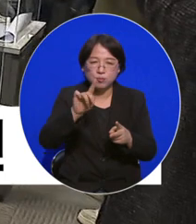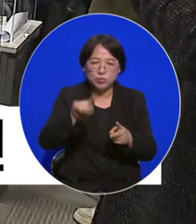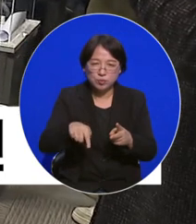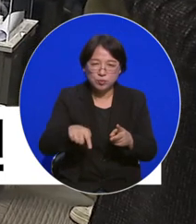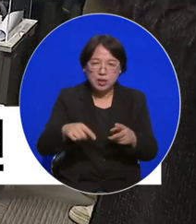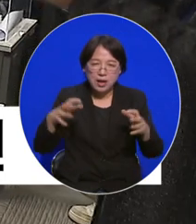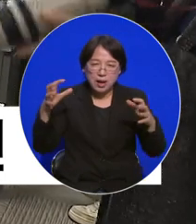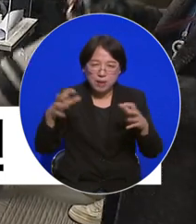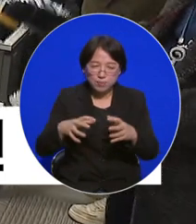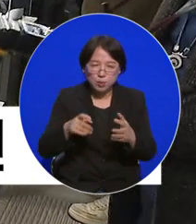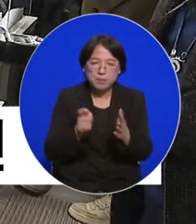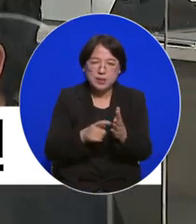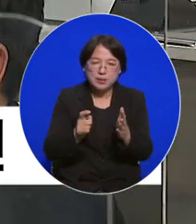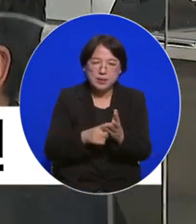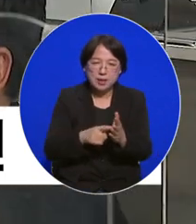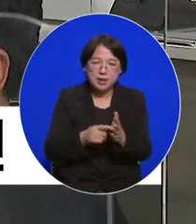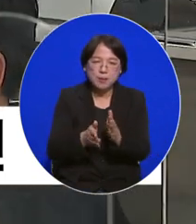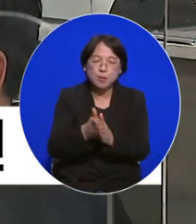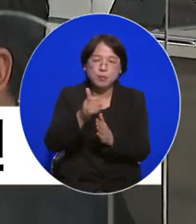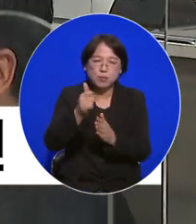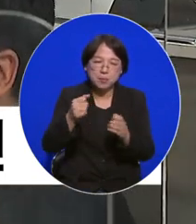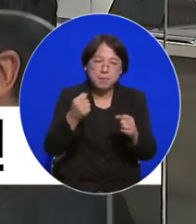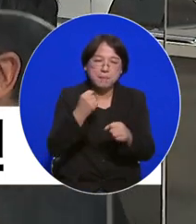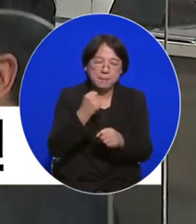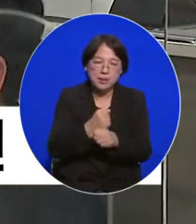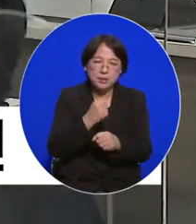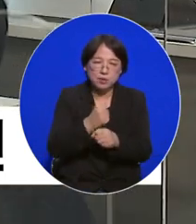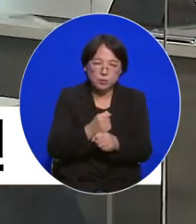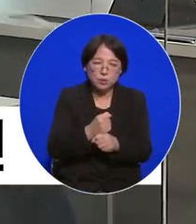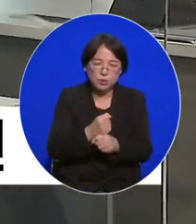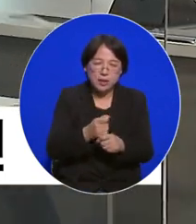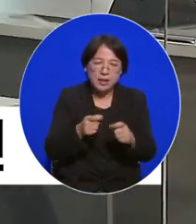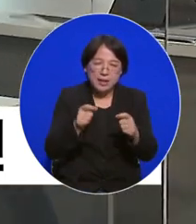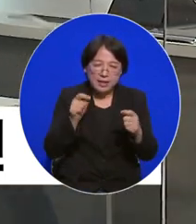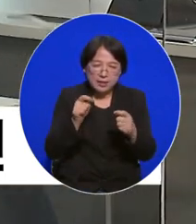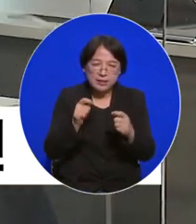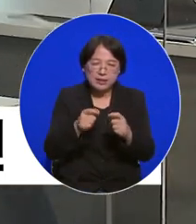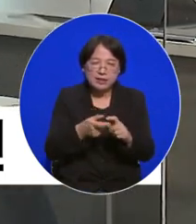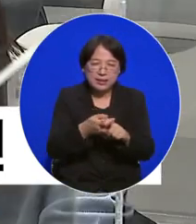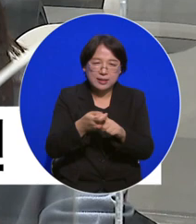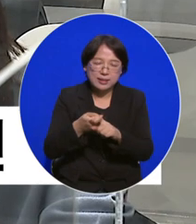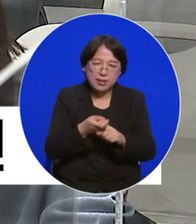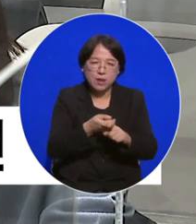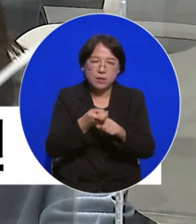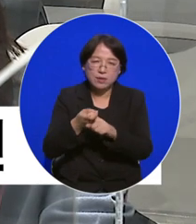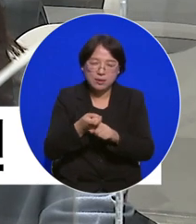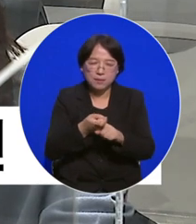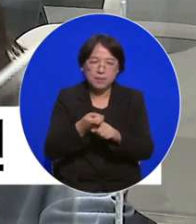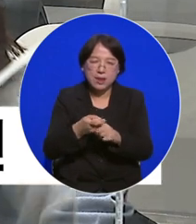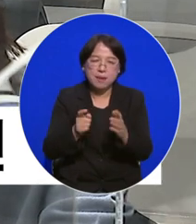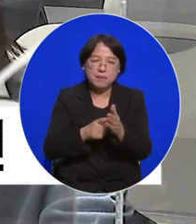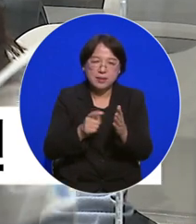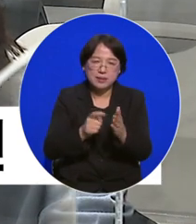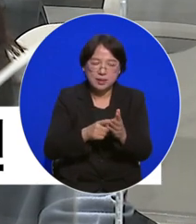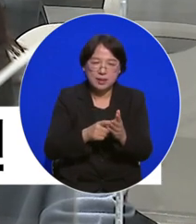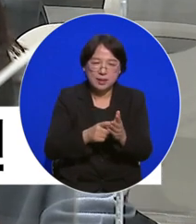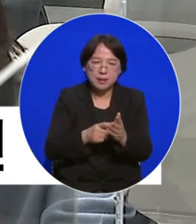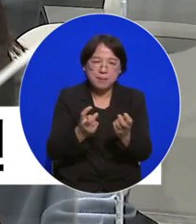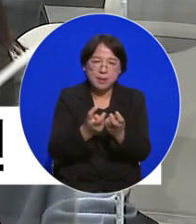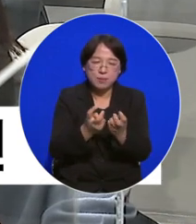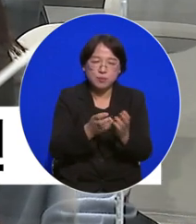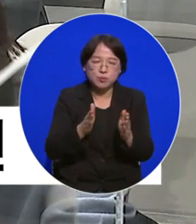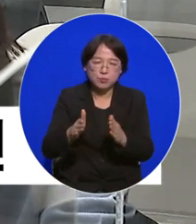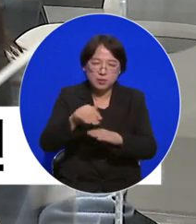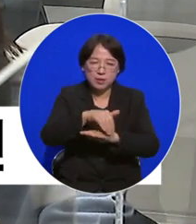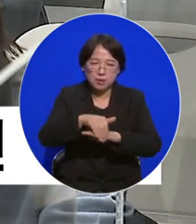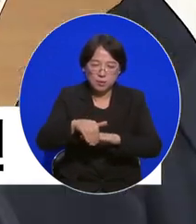합동으로 비상합동대책본부를 구성하고 유관기간간 긴밀히 협조해 비상 수송대책을 시행할 계획입니다 한편